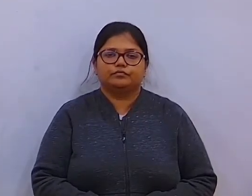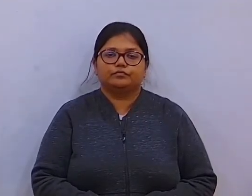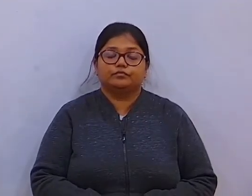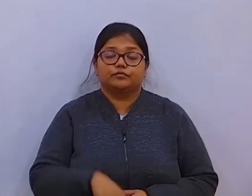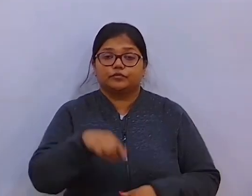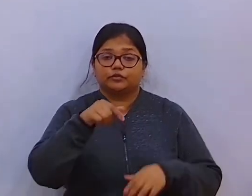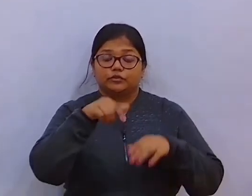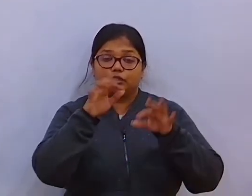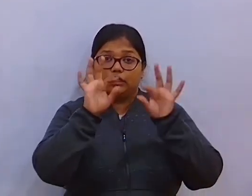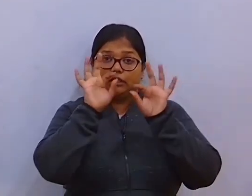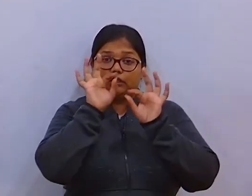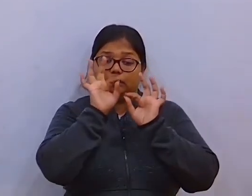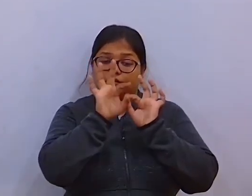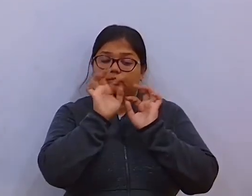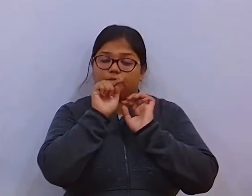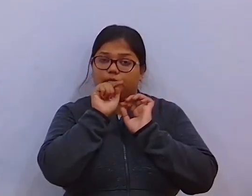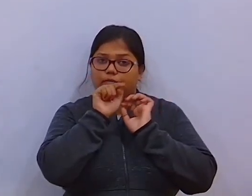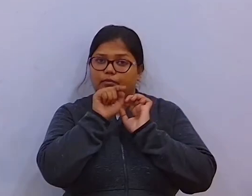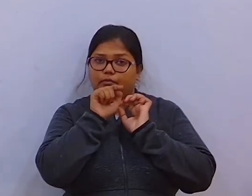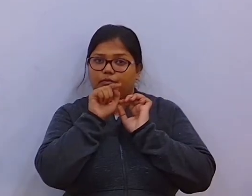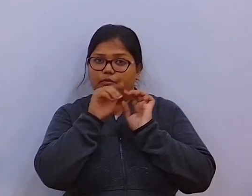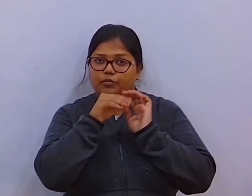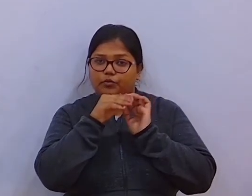5 डिग्री नॉर्थ है ना, 5 डिग्री नॉर्थ